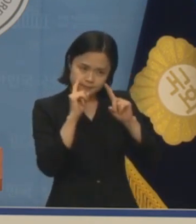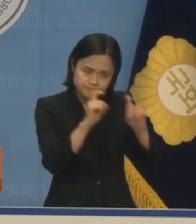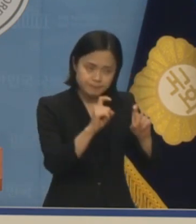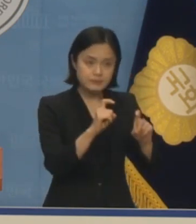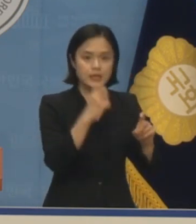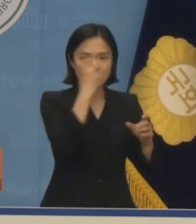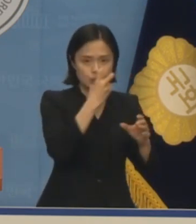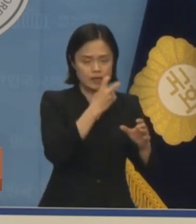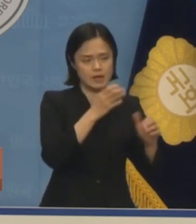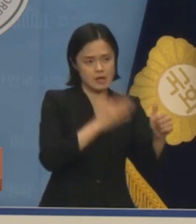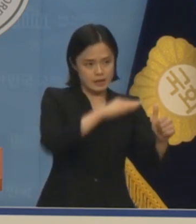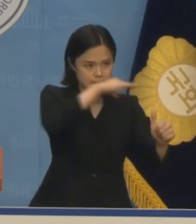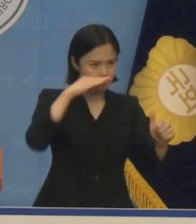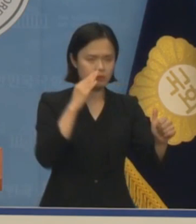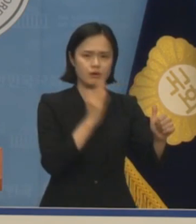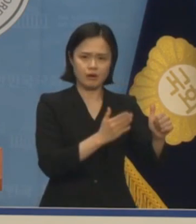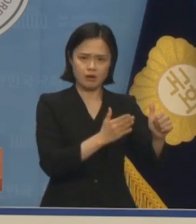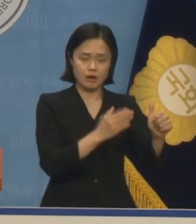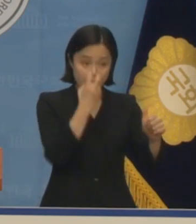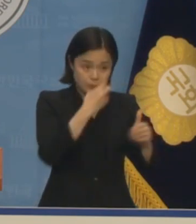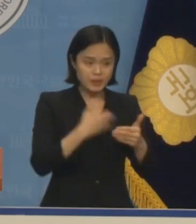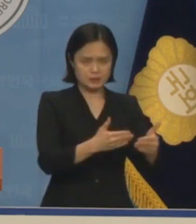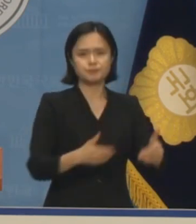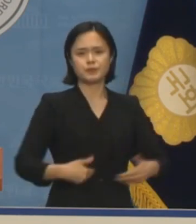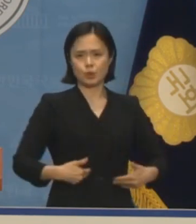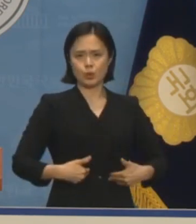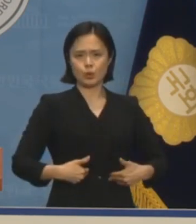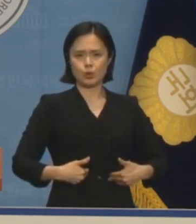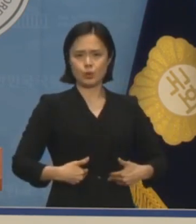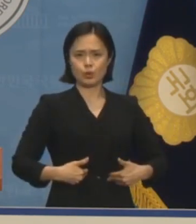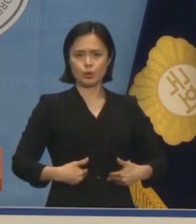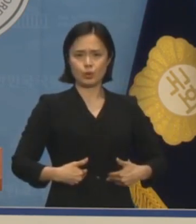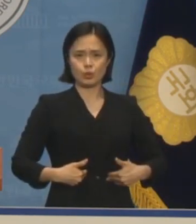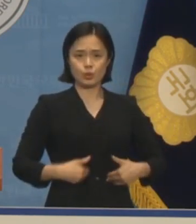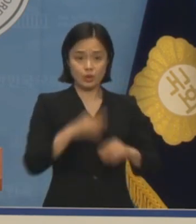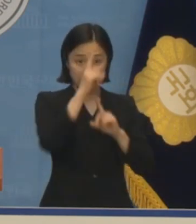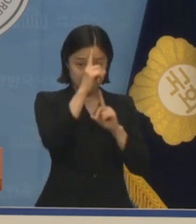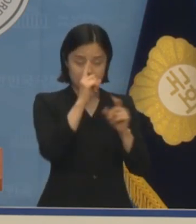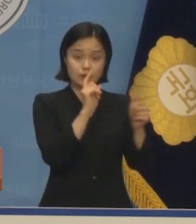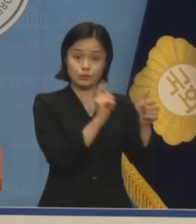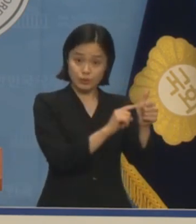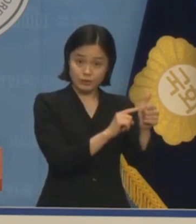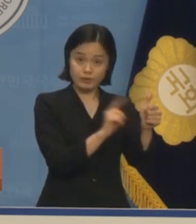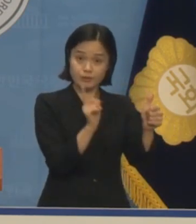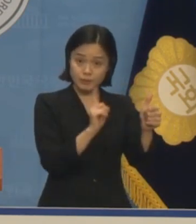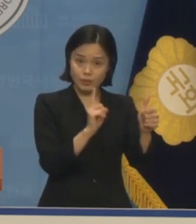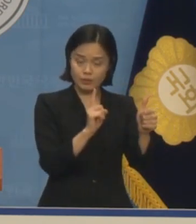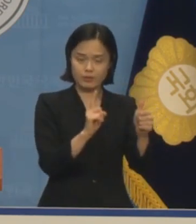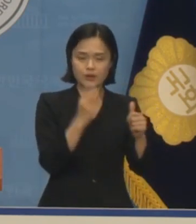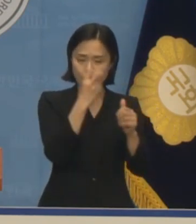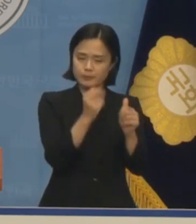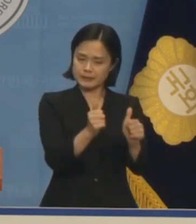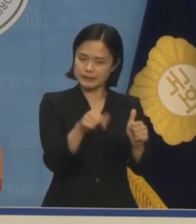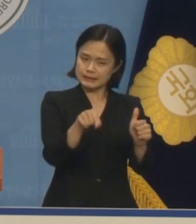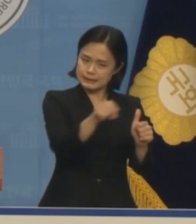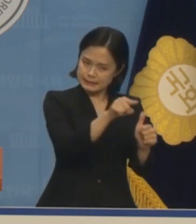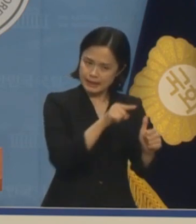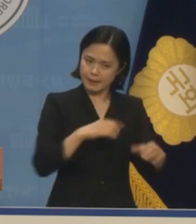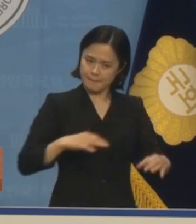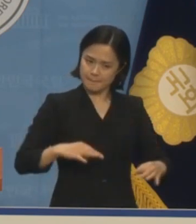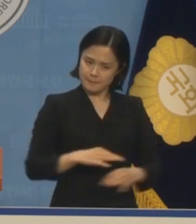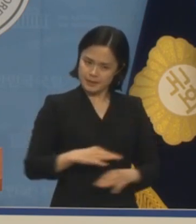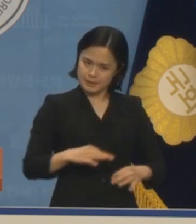및 수사를 했어야 합니다. 이원석 검찰총장은 해당 비리 검사들의 각종 중대범죄 혐의를